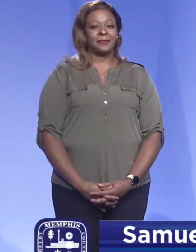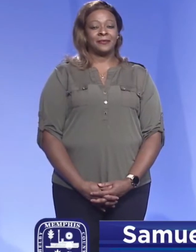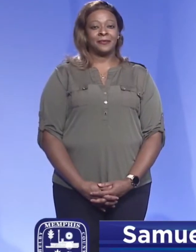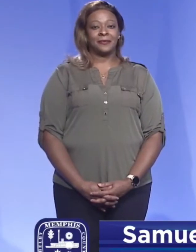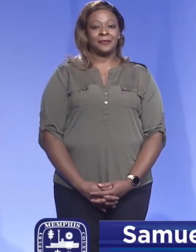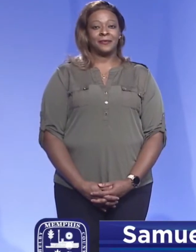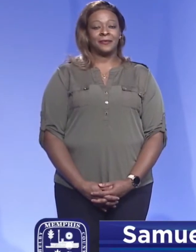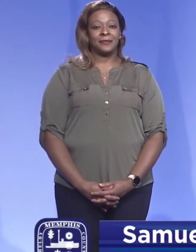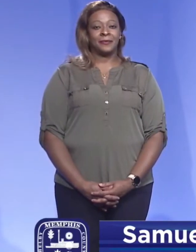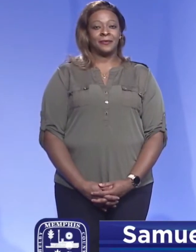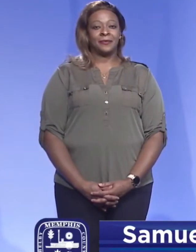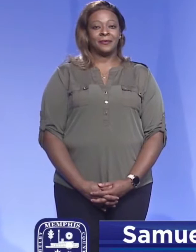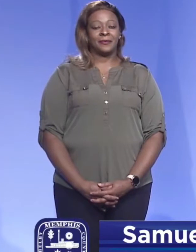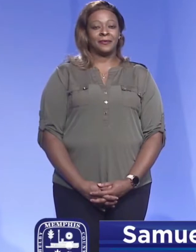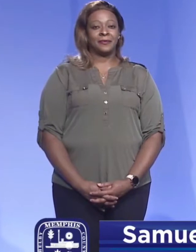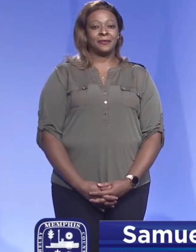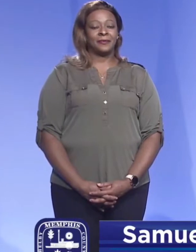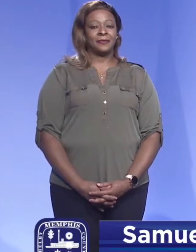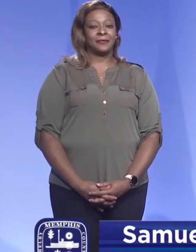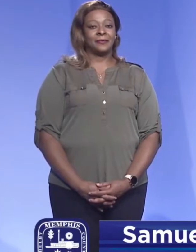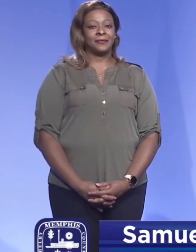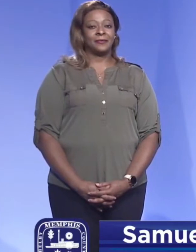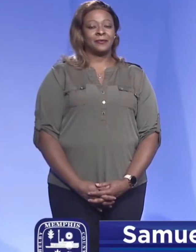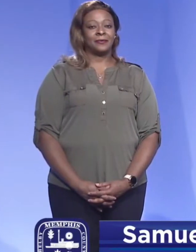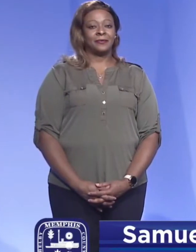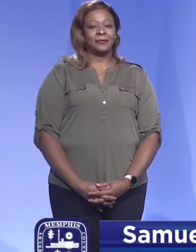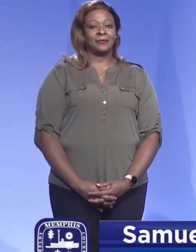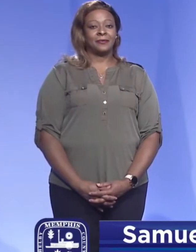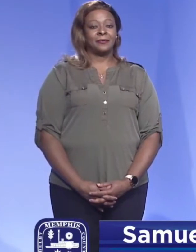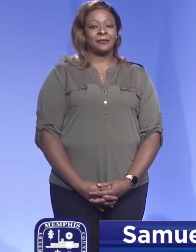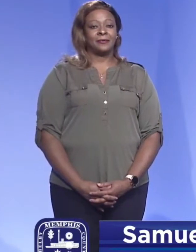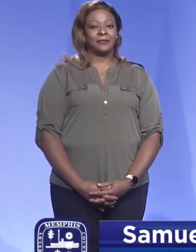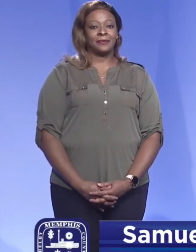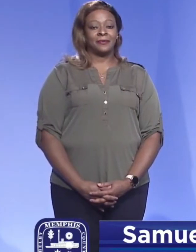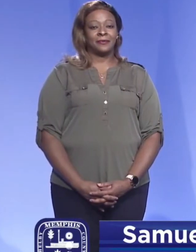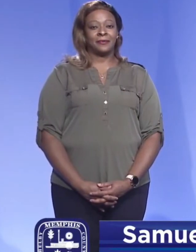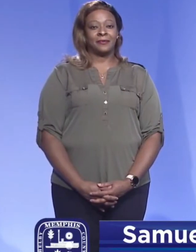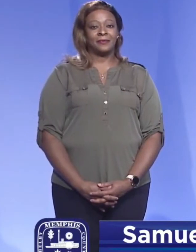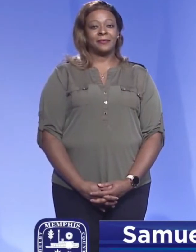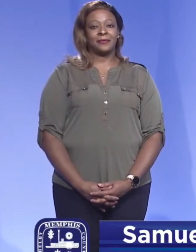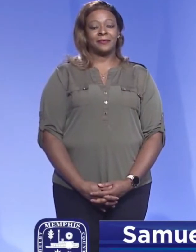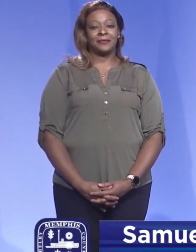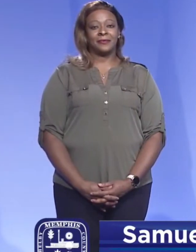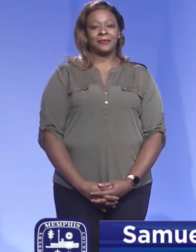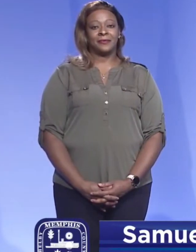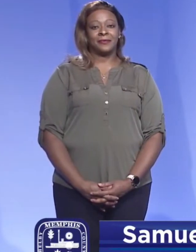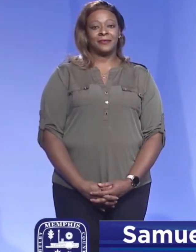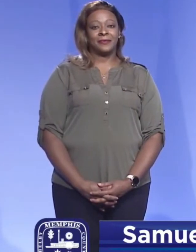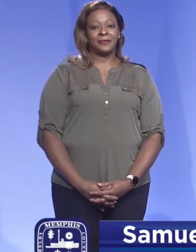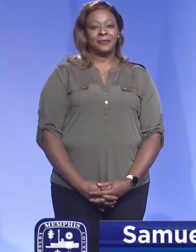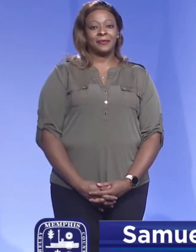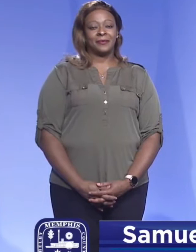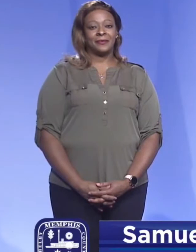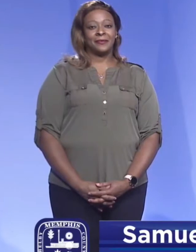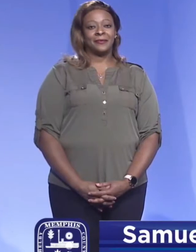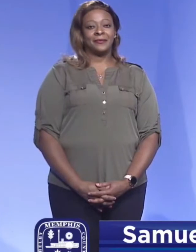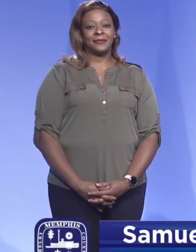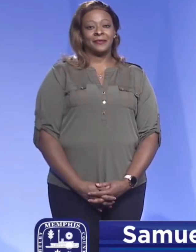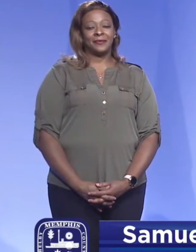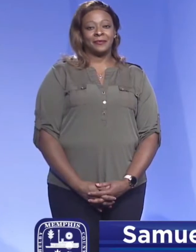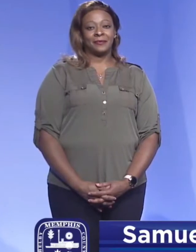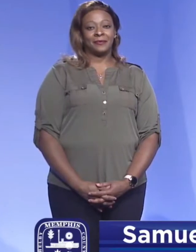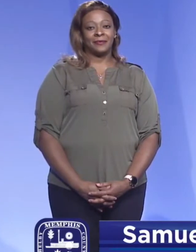901-485-5912. También déjeme decirle que el próximo domingo, septiembre 20, de 1 de la tarde a 4 de la